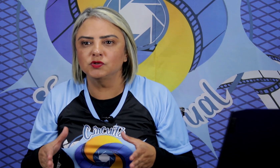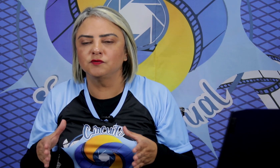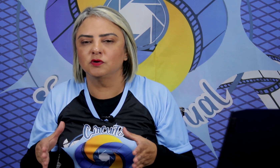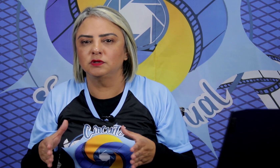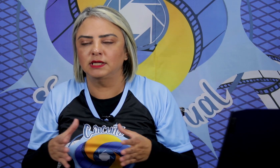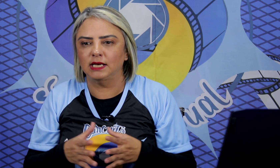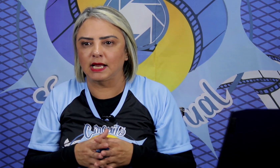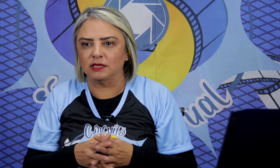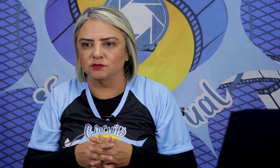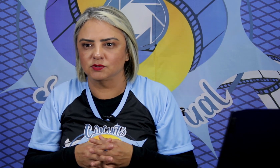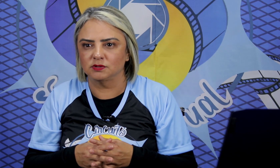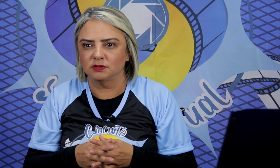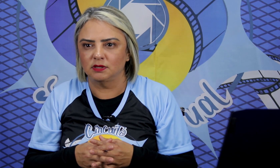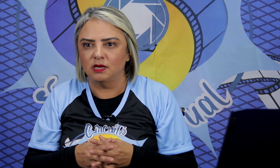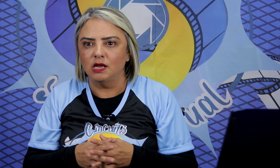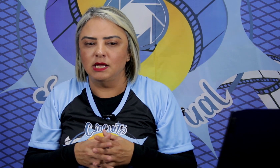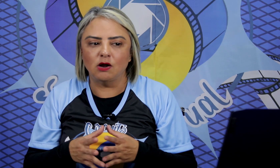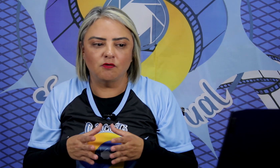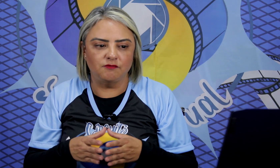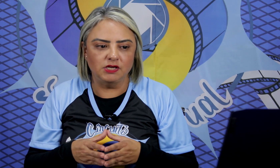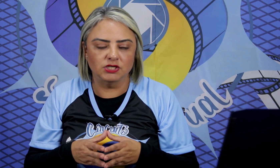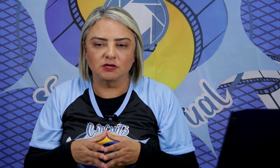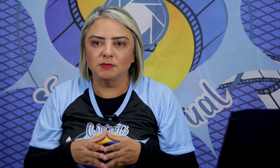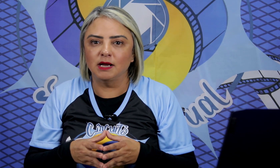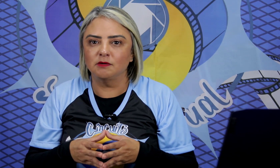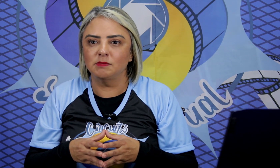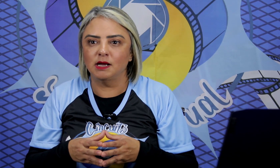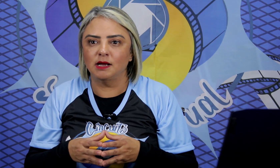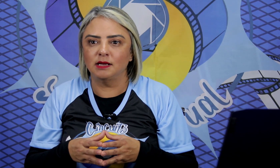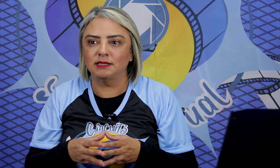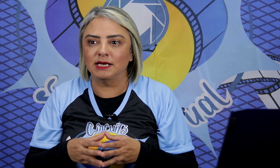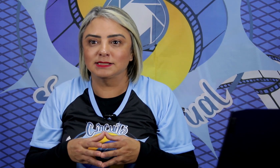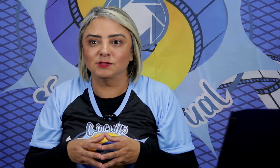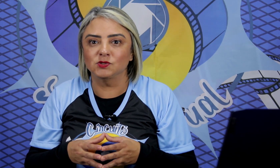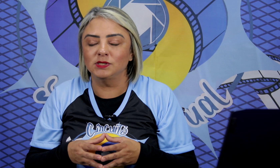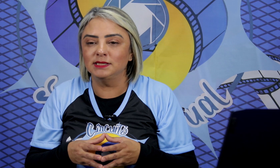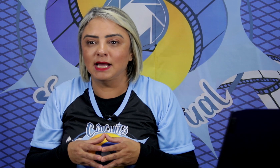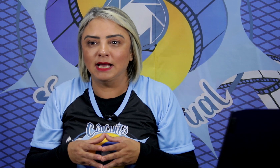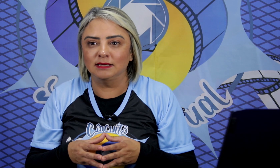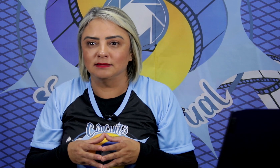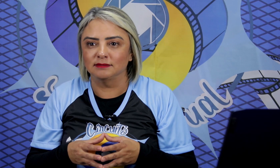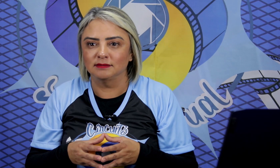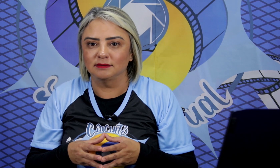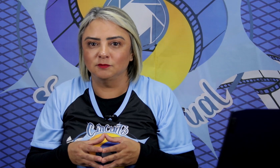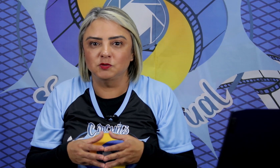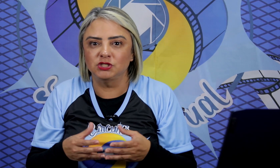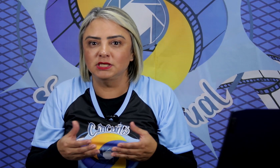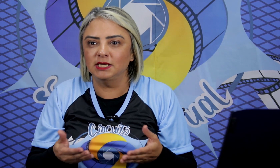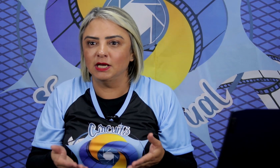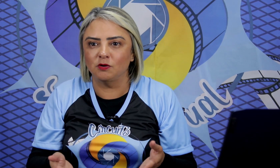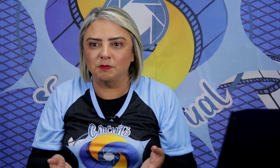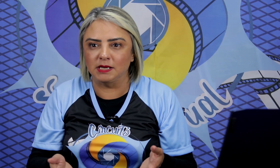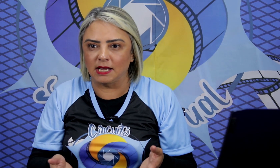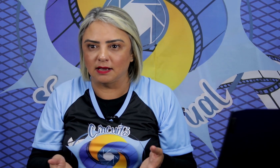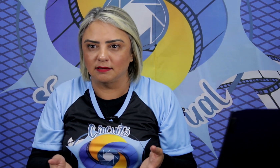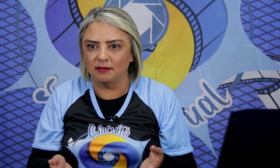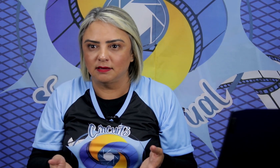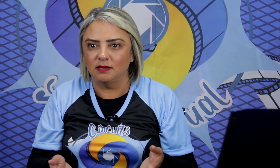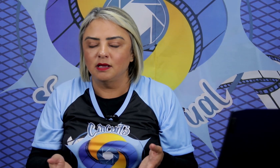foram internados? E a Covid era uma internação solitária. Não podia ninguém acompanhar.